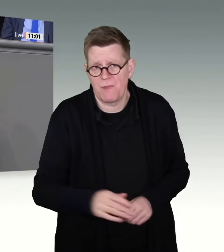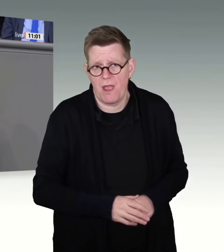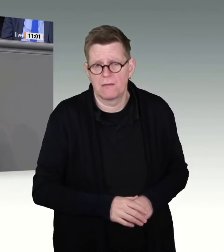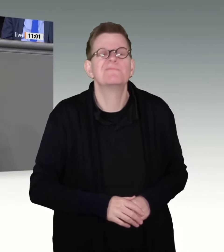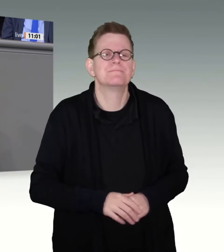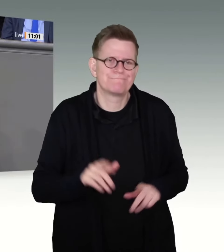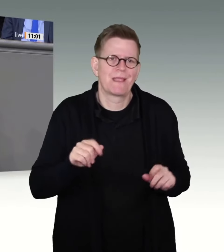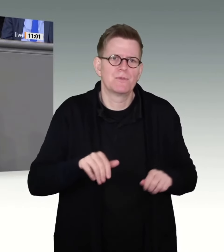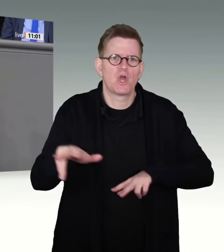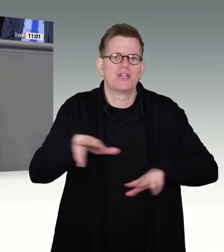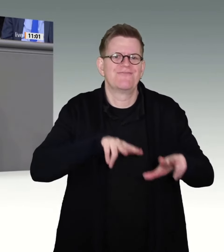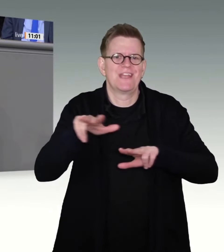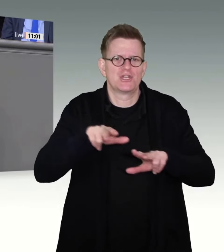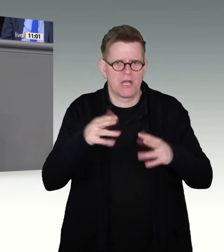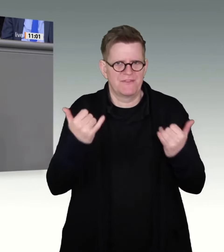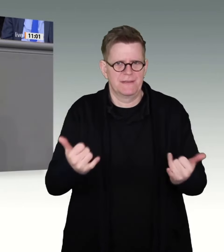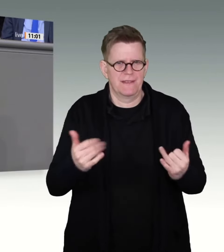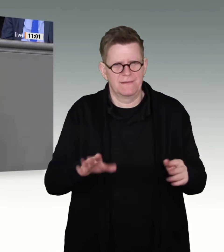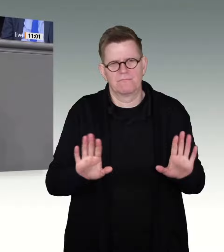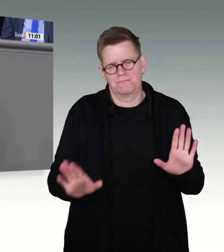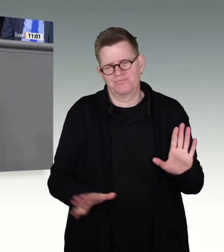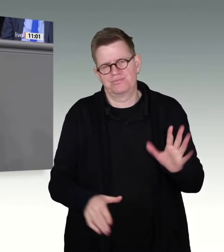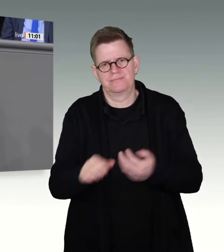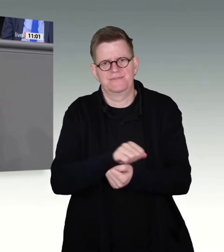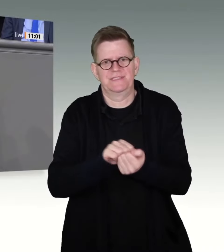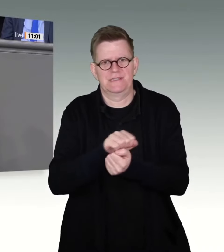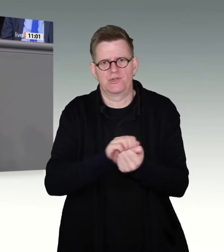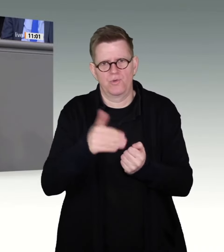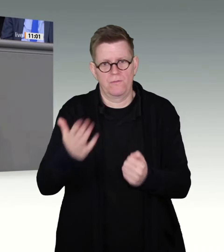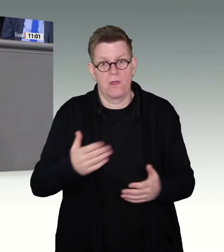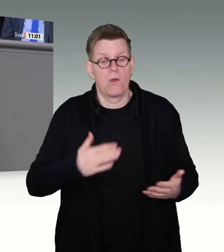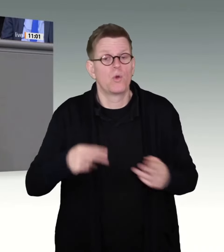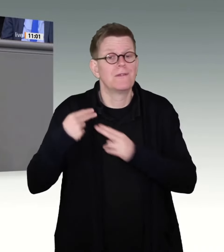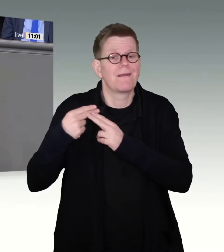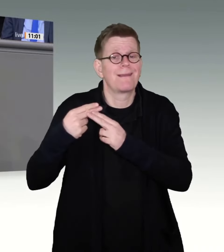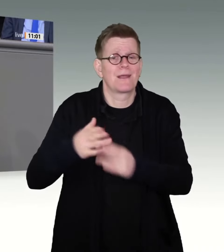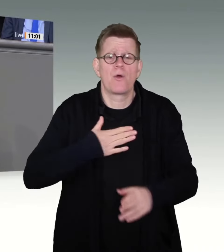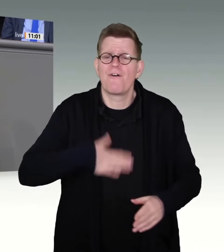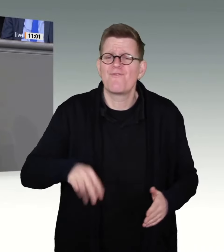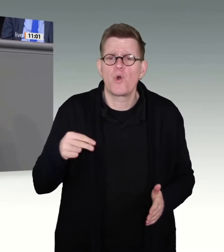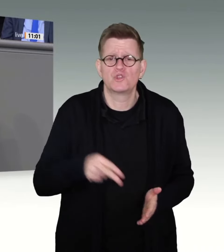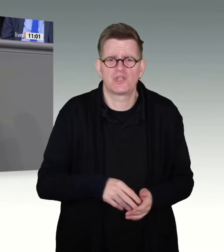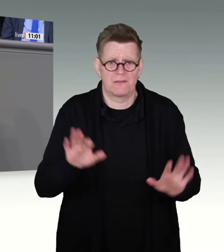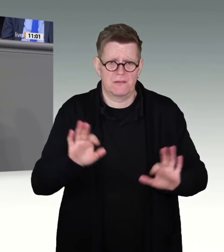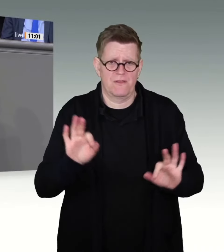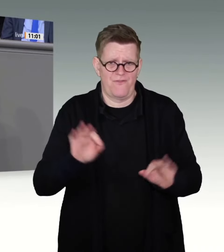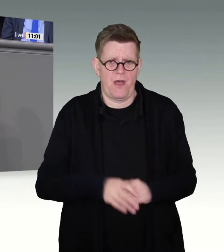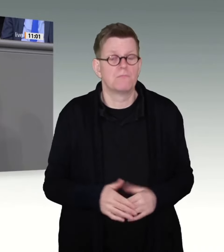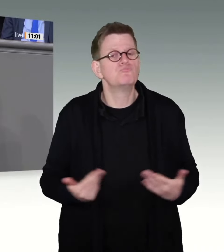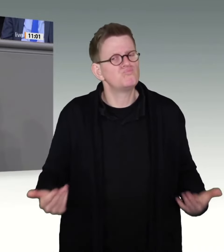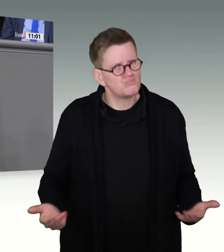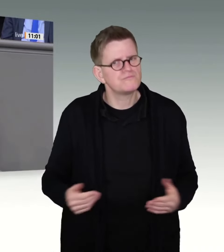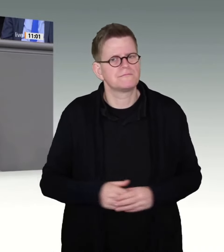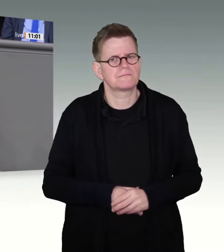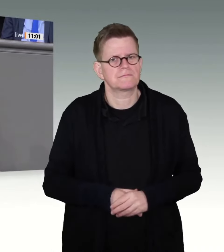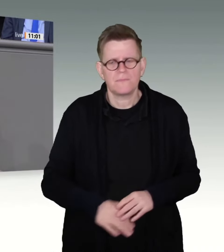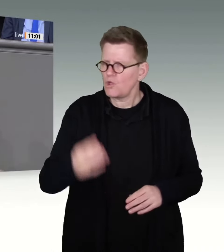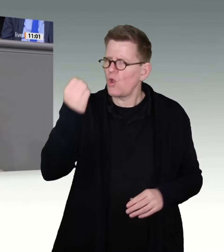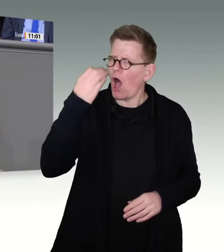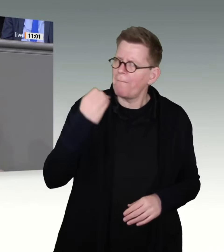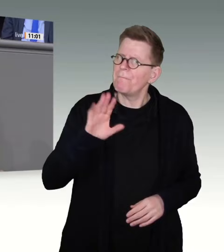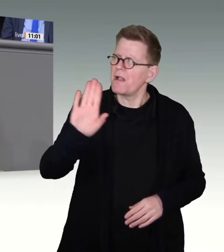nachhaltig zerstört, und damit der Wohlstand von Generationen. Es läuft also alles nach Plan bei der Ampel, meine Damen und Herren. Das haben die meisten Redner bisher wohl verkannt.